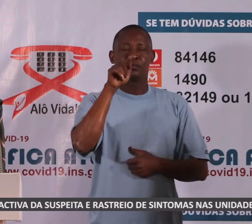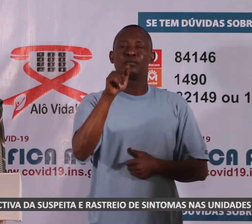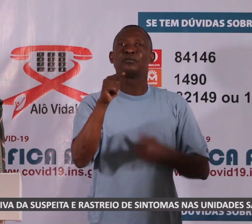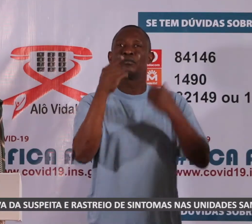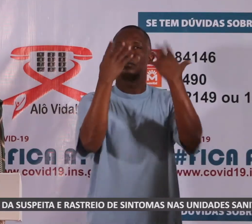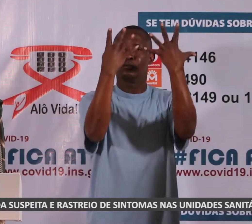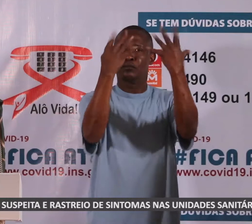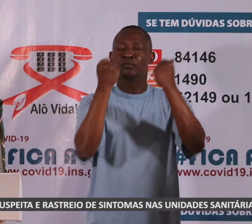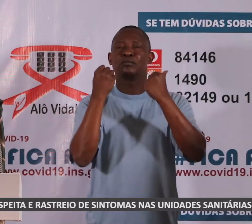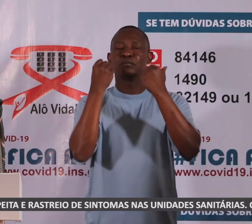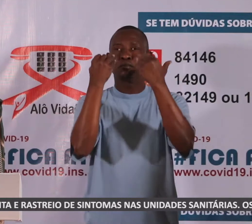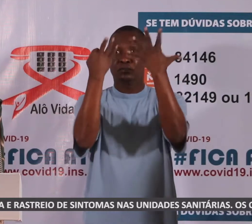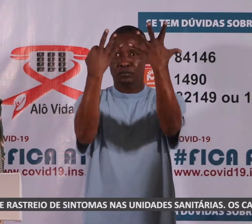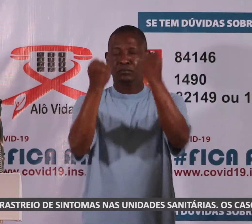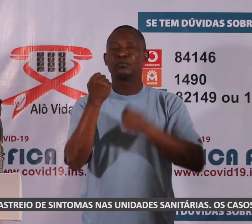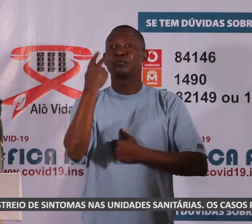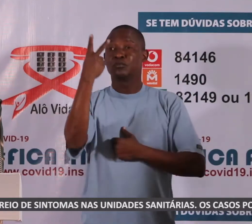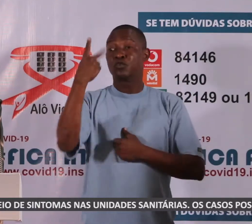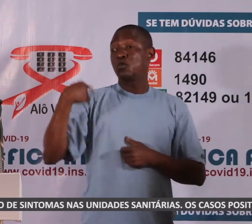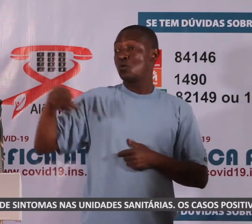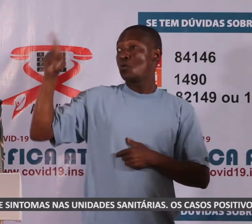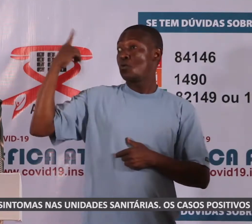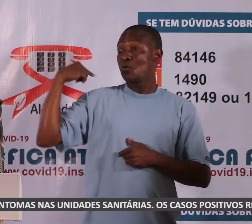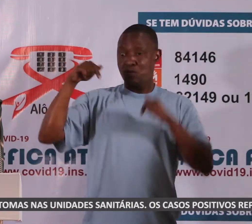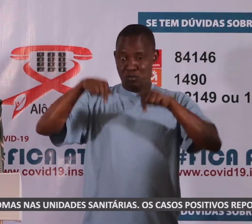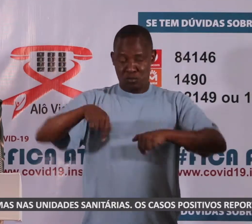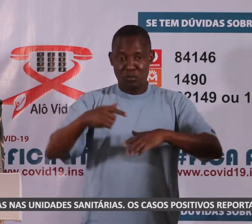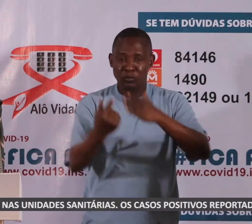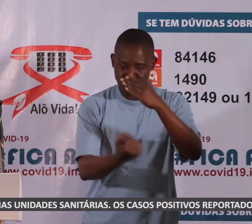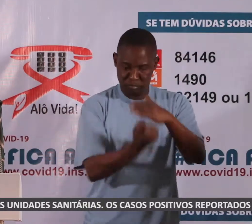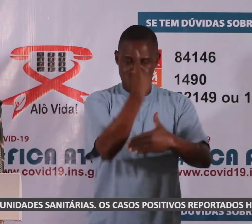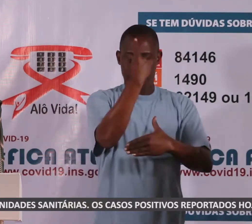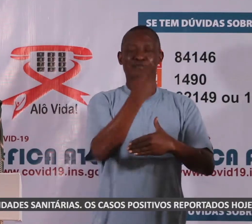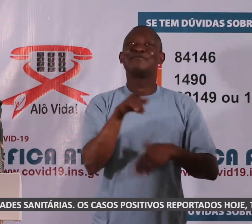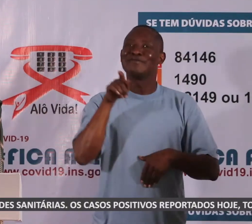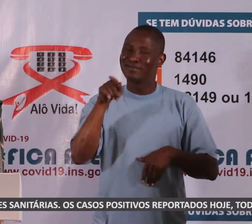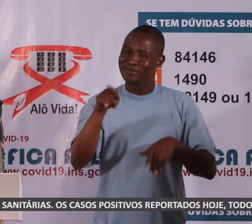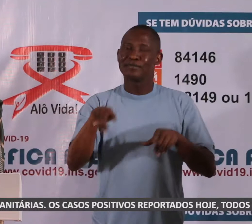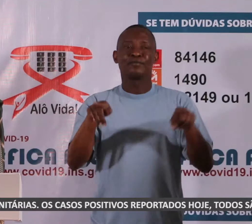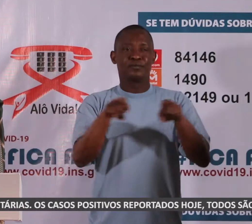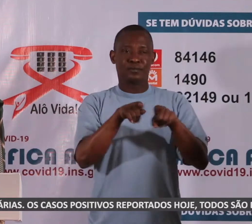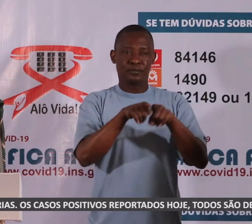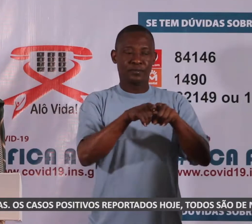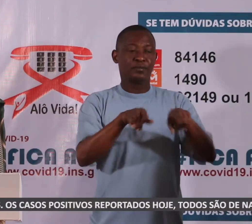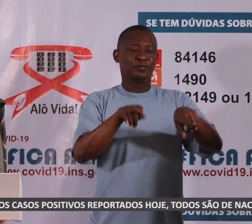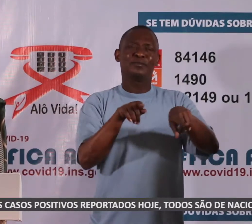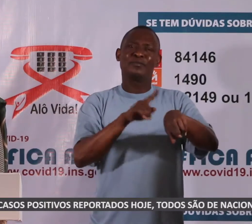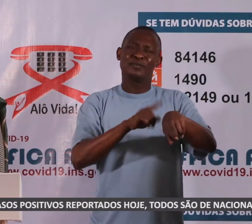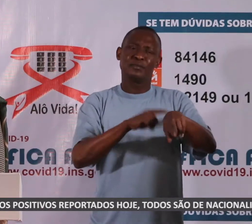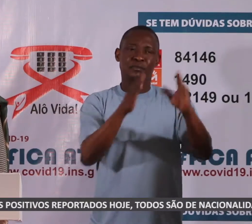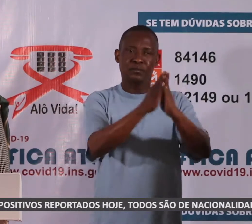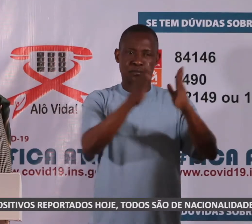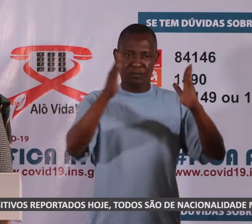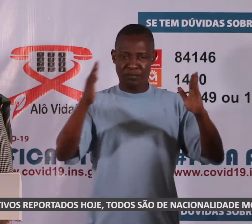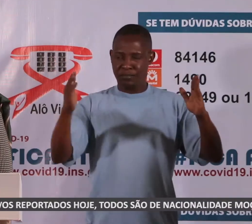aconteceram nas últimas 24 horas. E segundo a mesma fonte da Organização Mundial de Saúde, no mesmo período registramos um